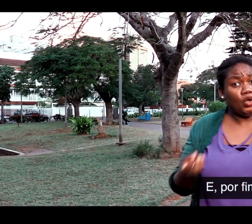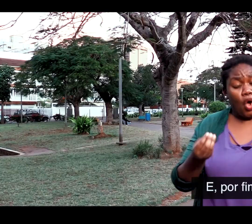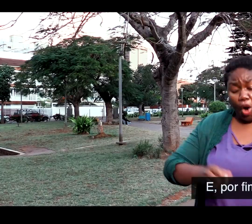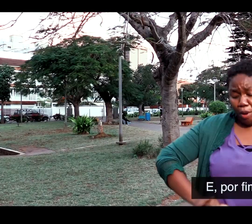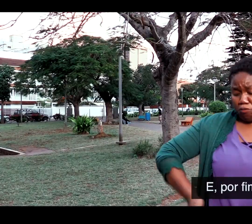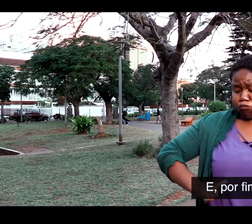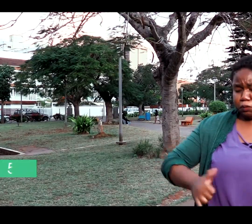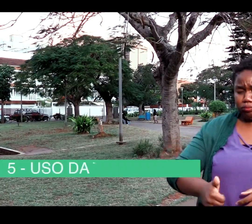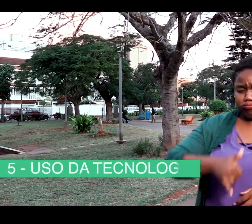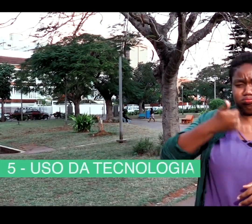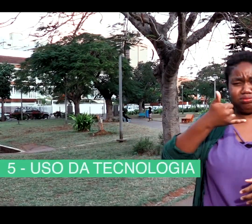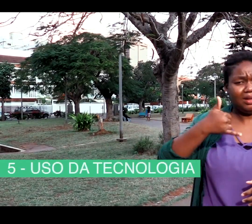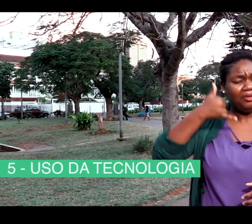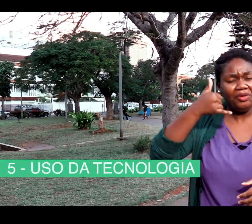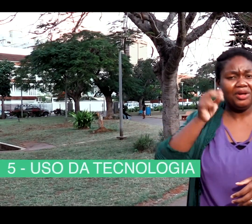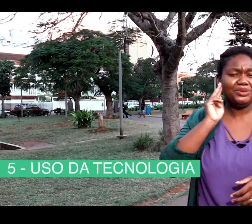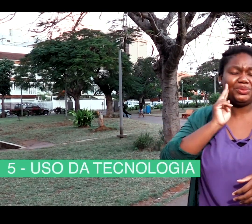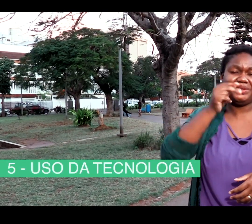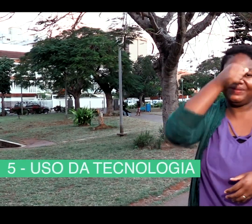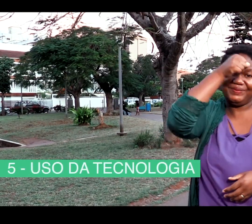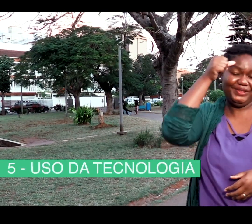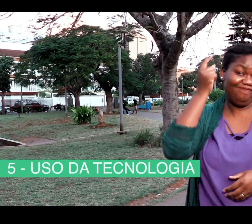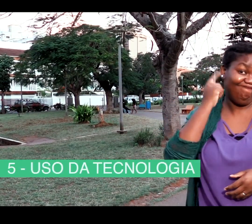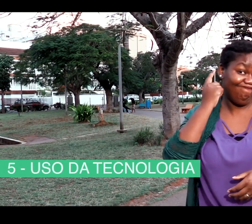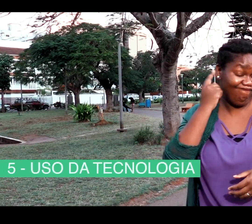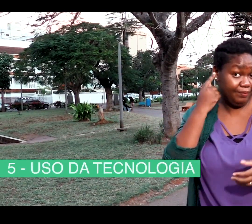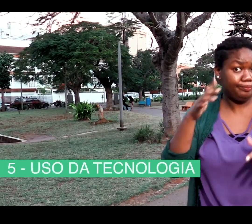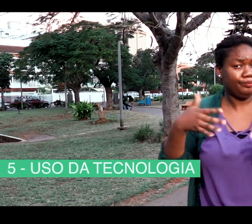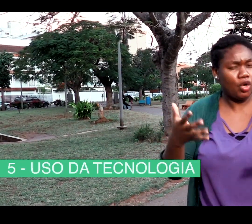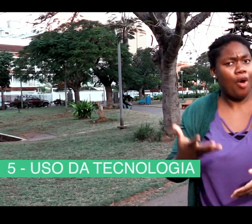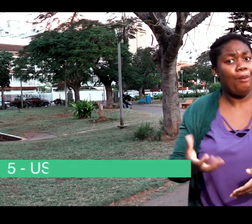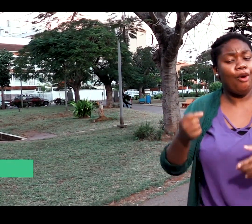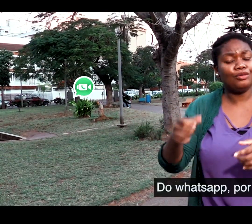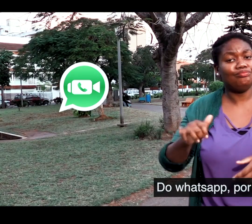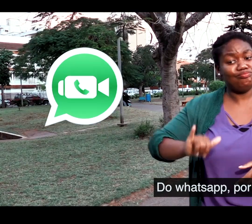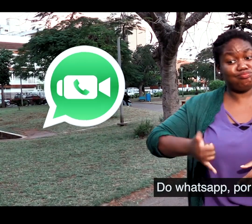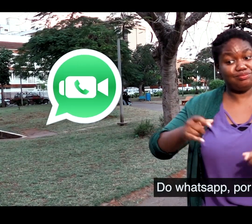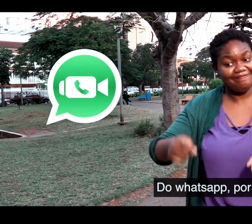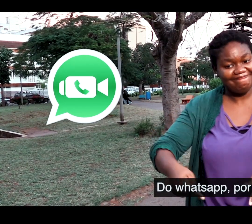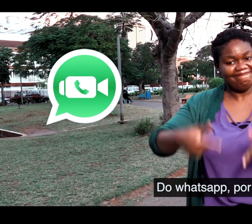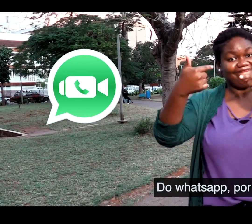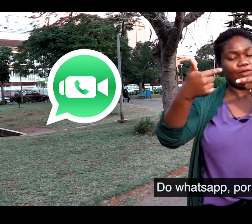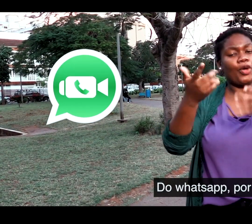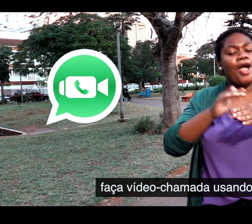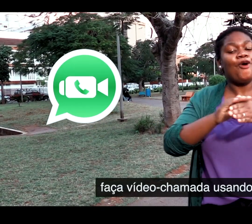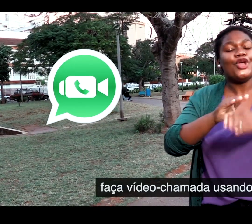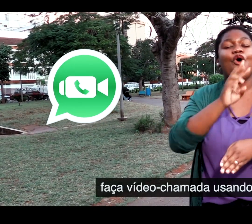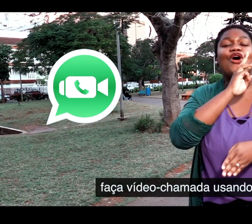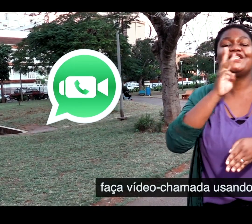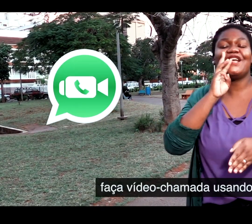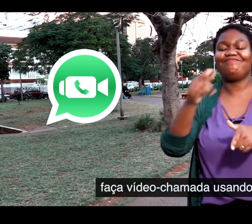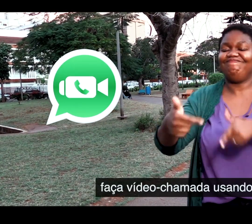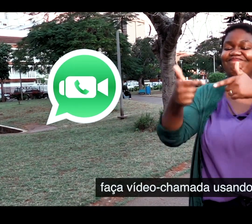E por fim, conte sempre com a ajuda da tecnologia para comunicar. Do WhatsApp, por exemplo,